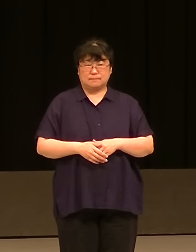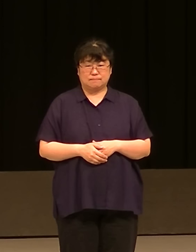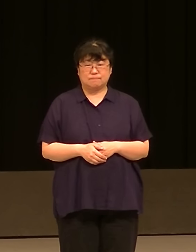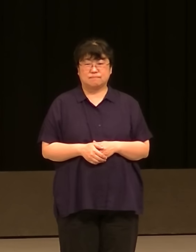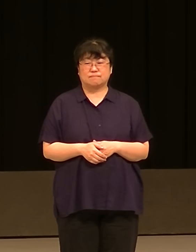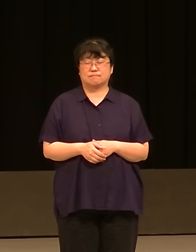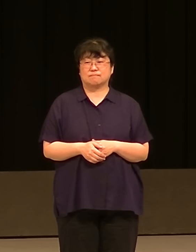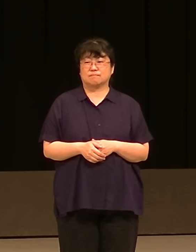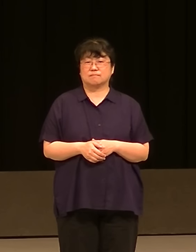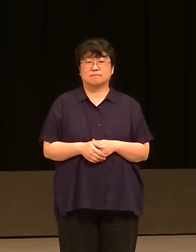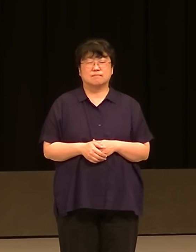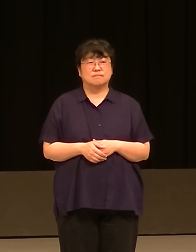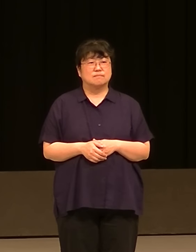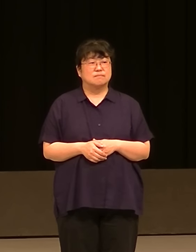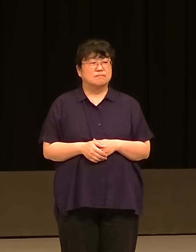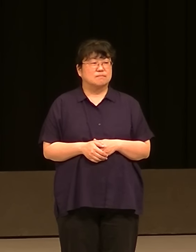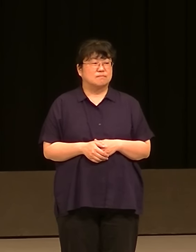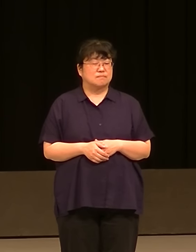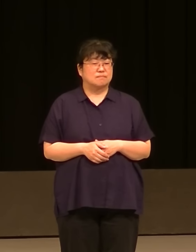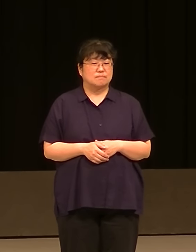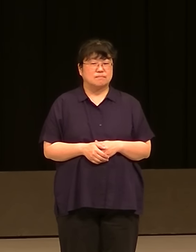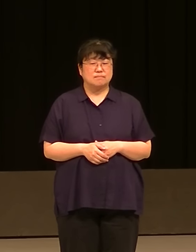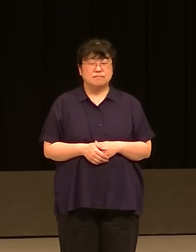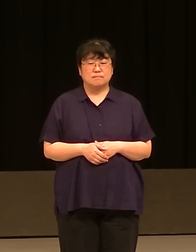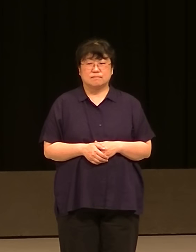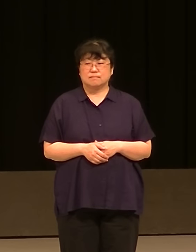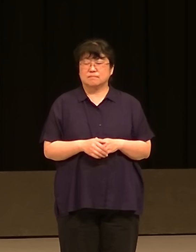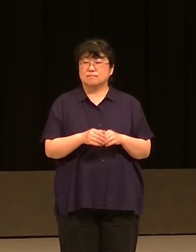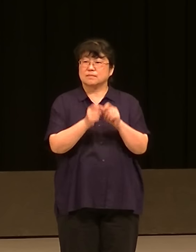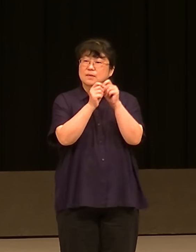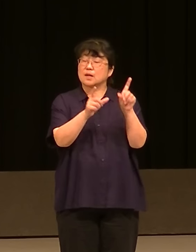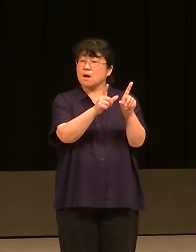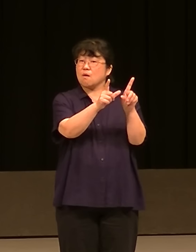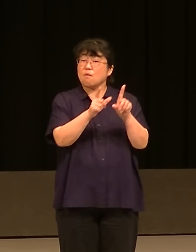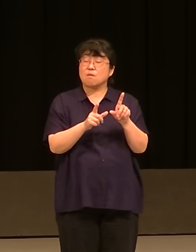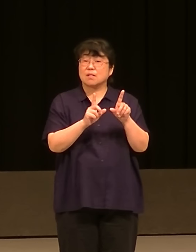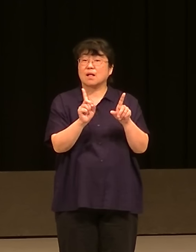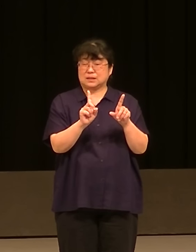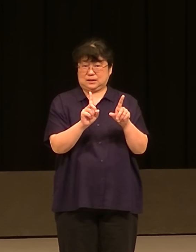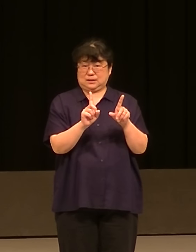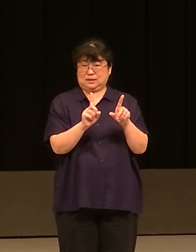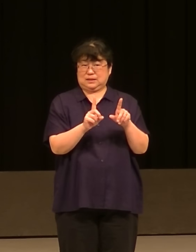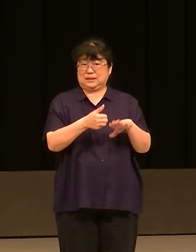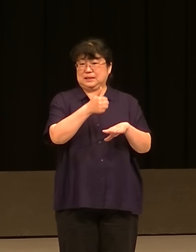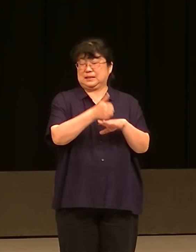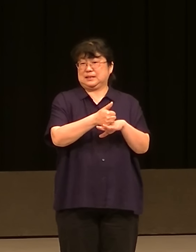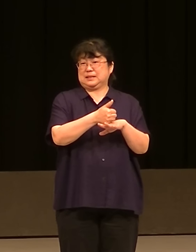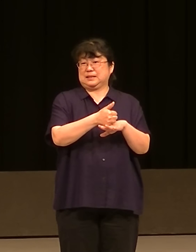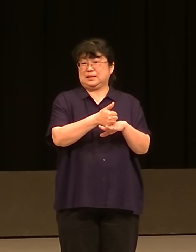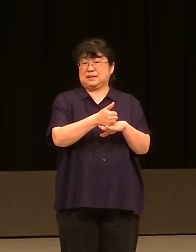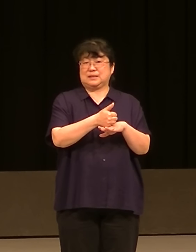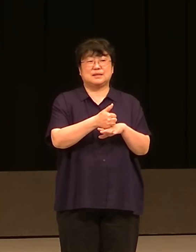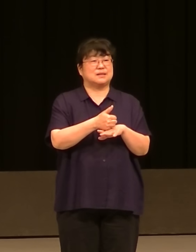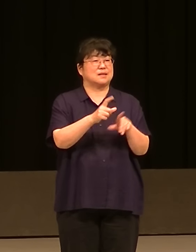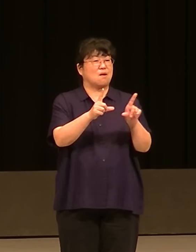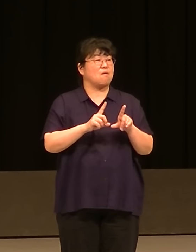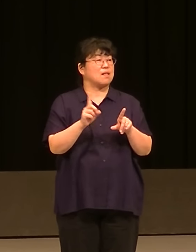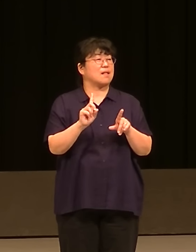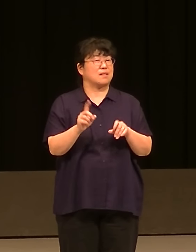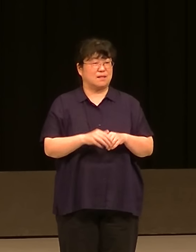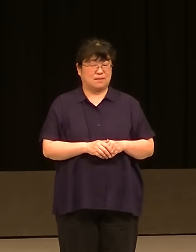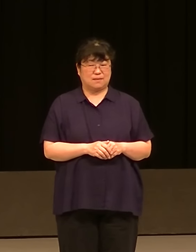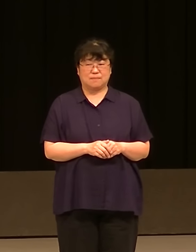ですね。そうしましたらば、それに対して、アホノミクスの大将は何と答えたかというとです